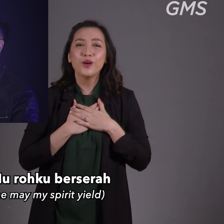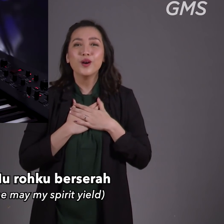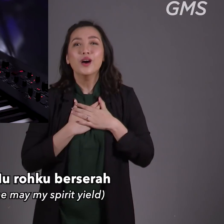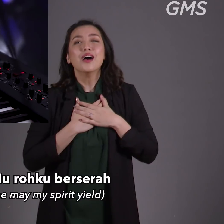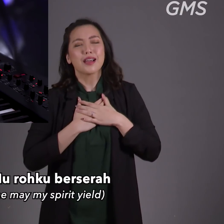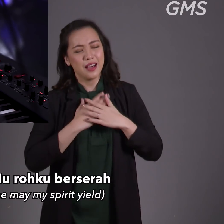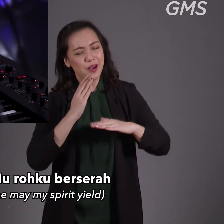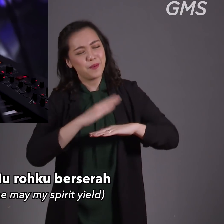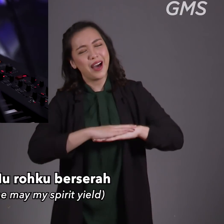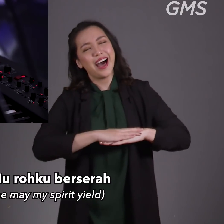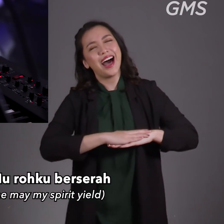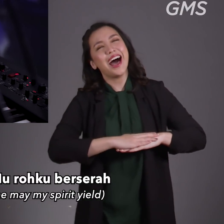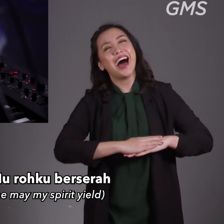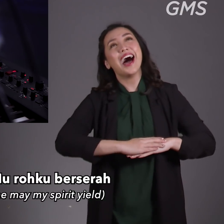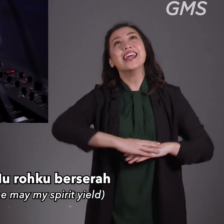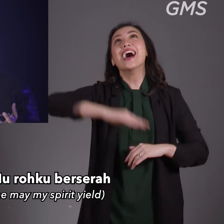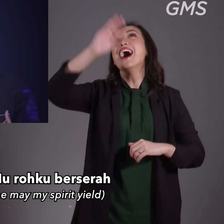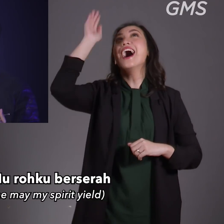perisaiku,